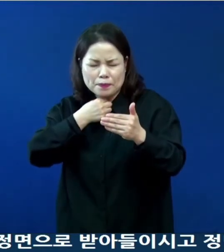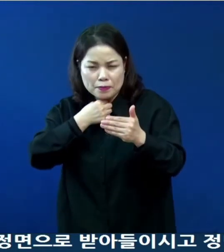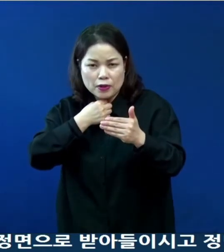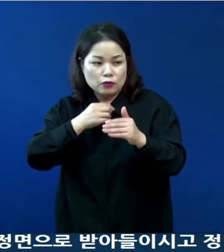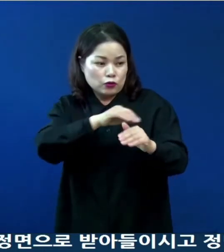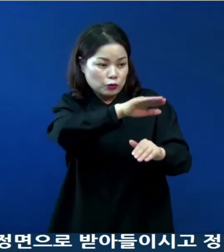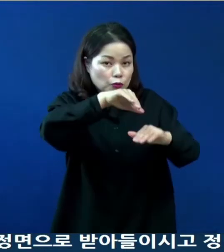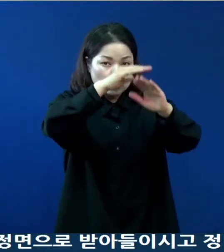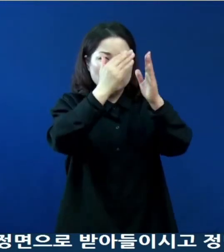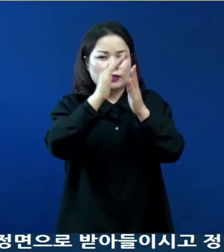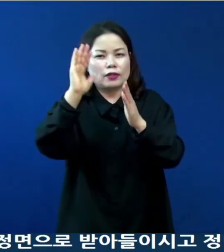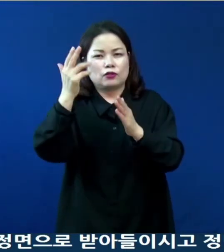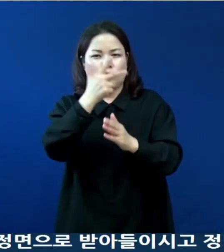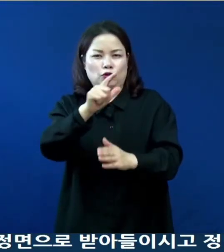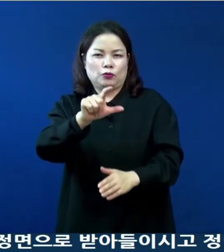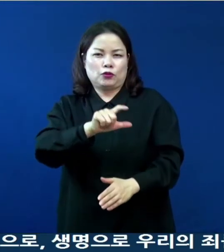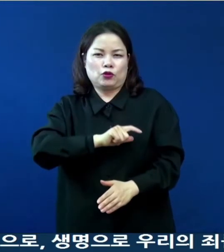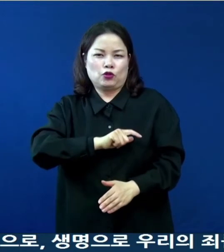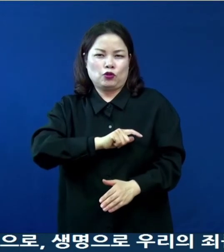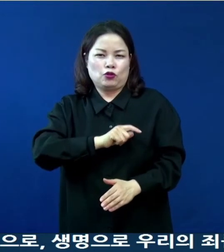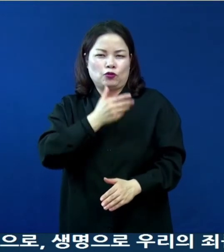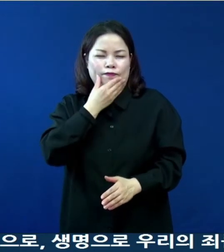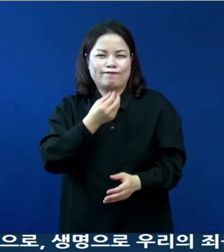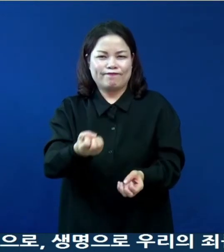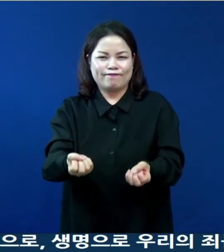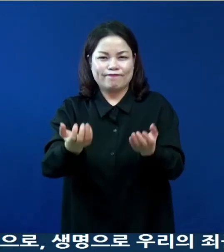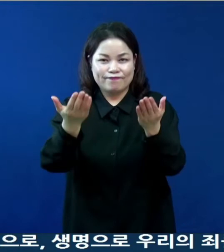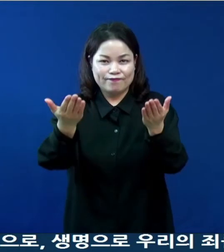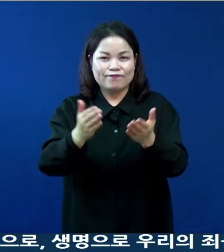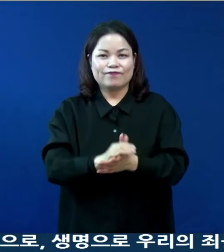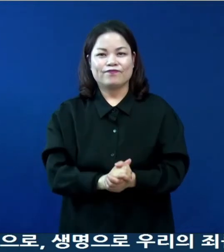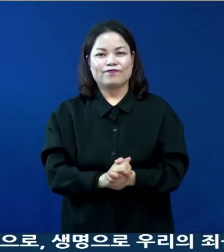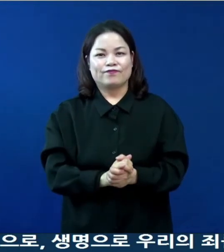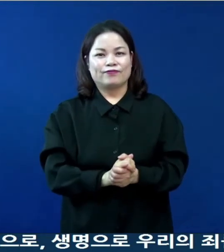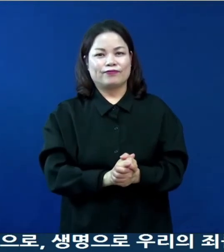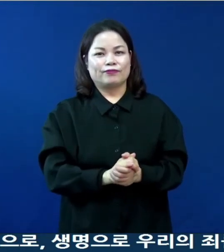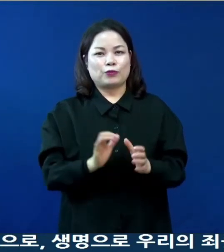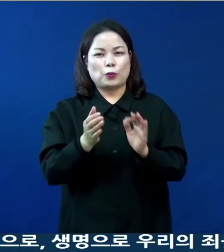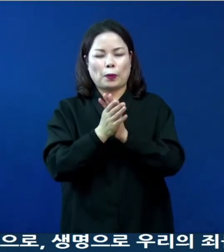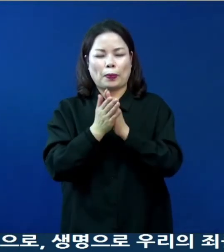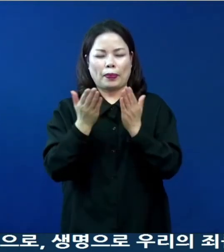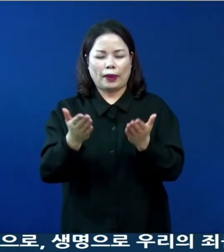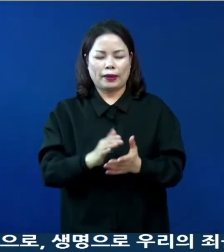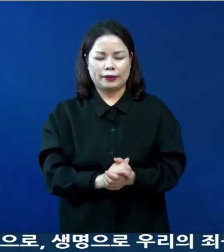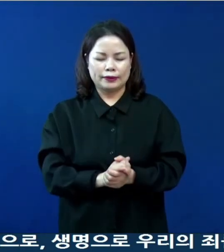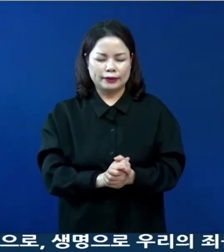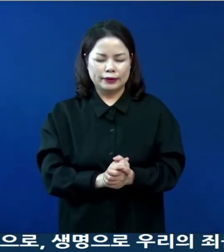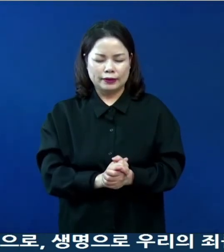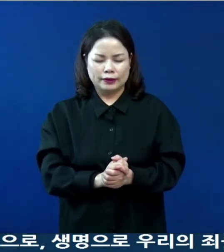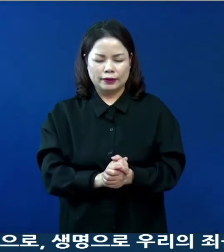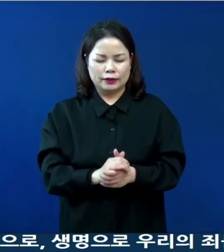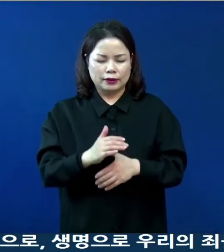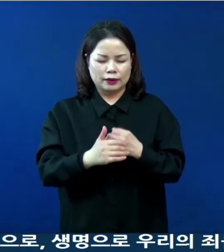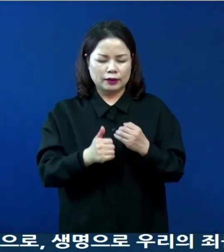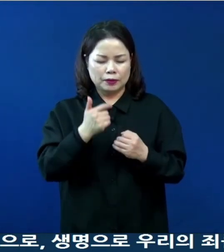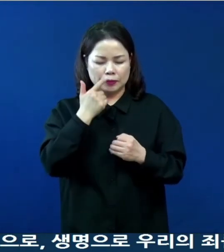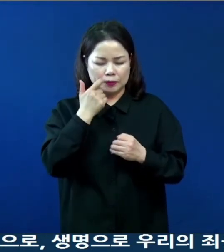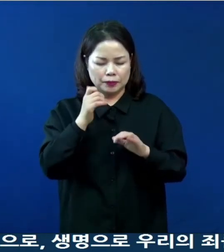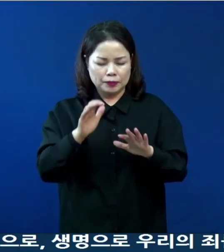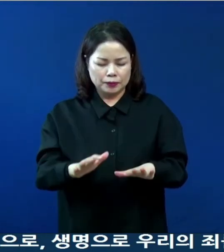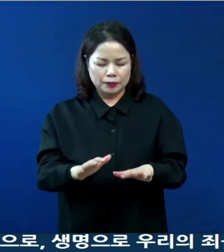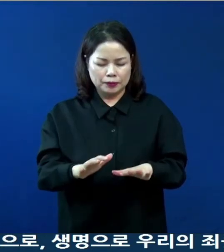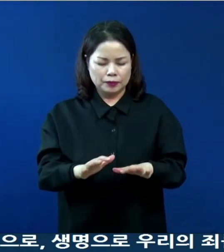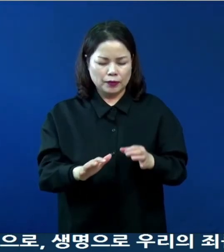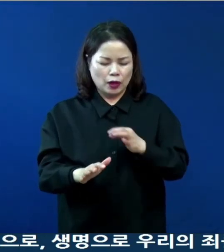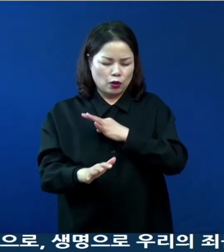우리 모두 될 수 있기를 주님의 이름으로 축복합니다. 잠시 기도하시겠습니다. 하나님 아버지, 오늘 잠시